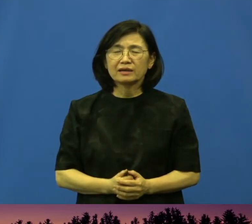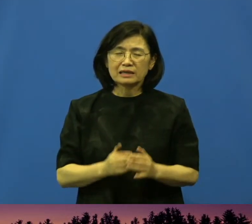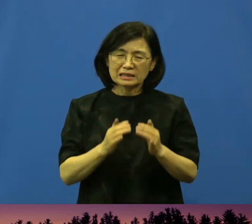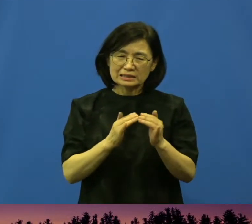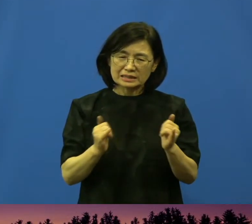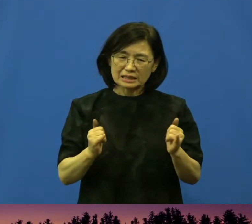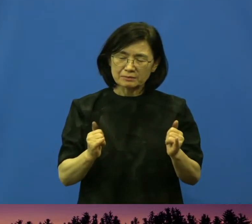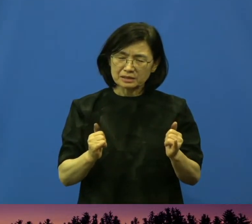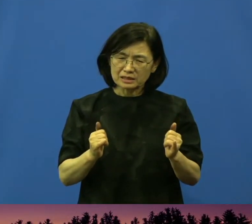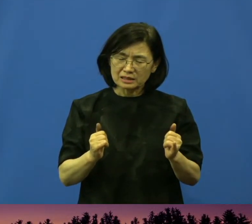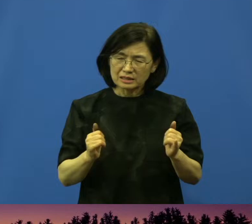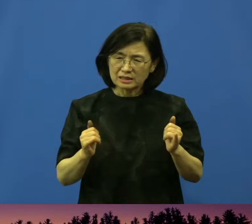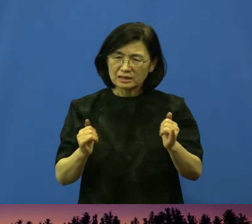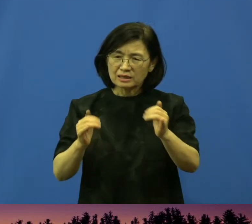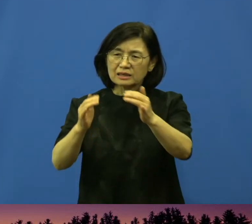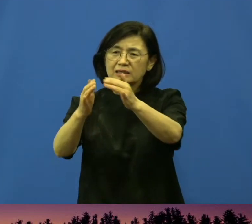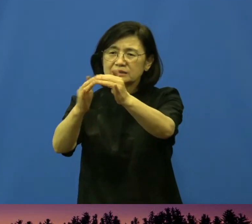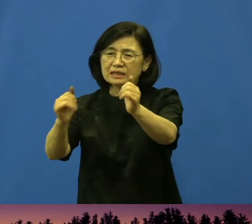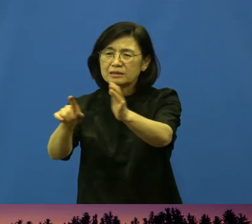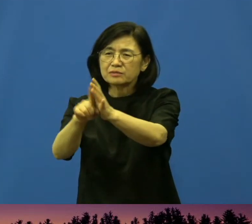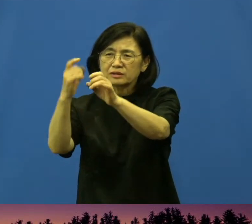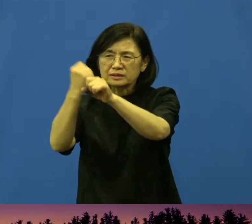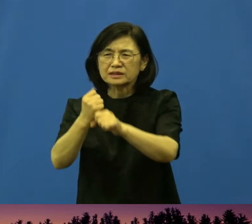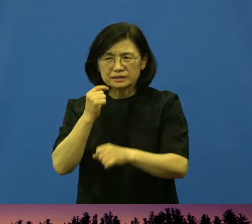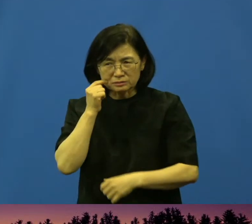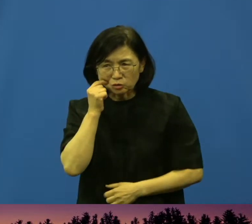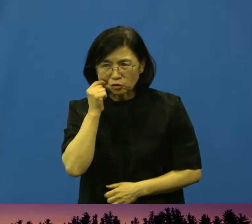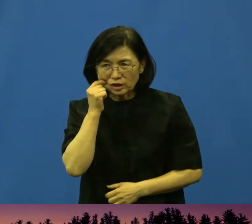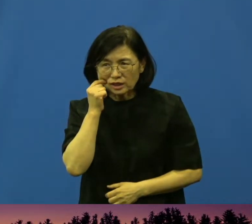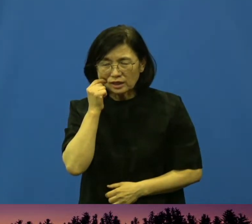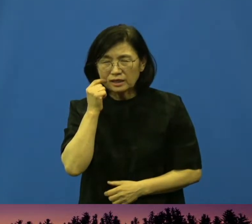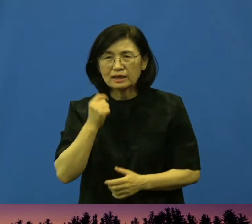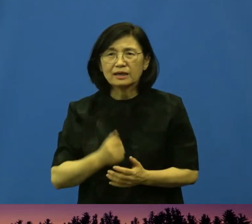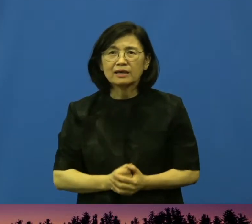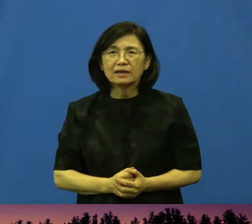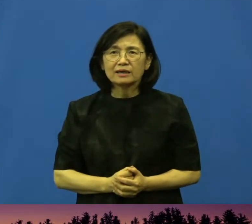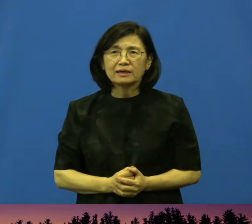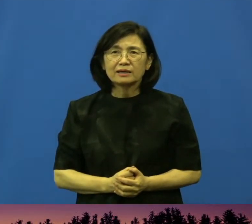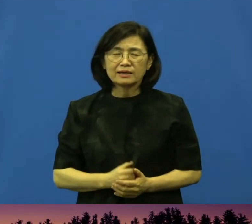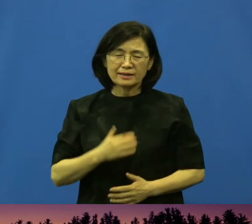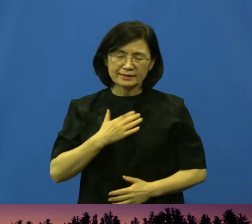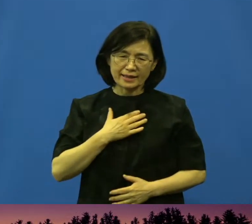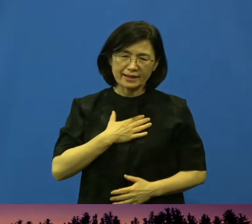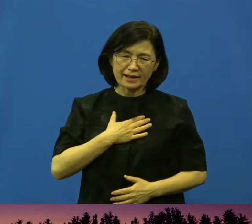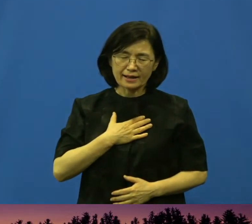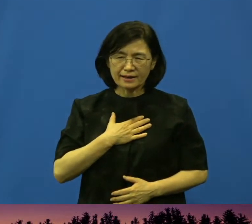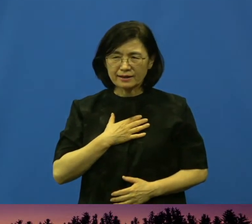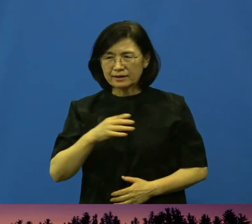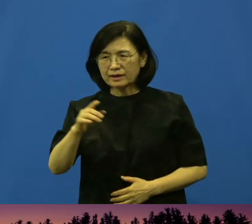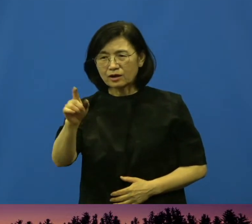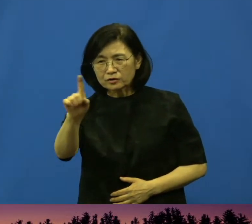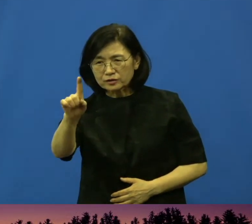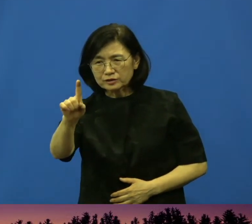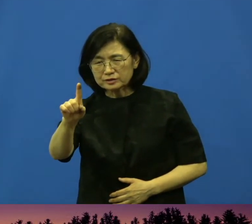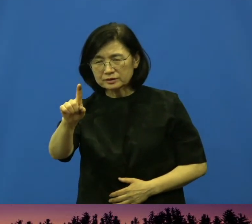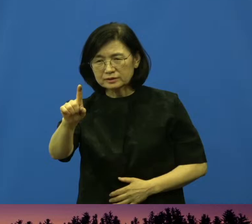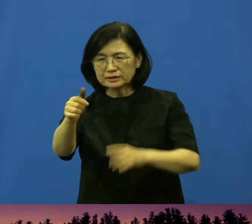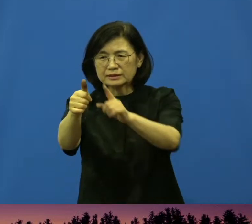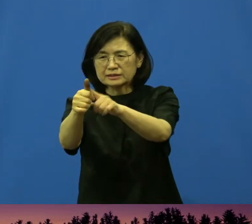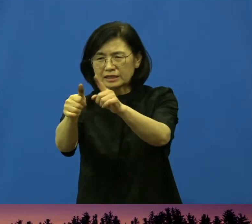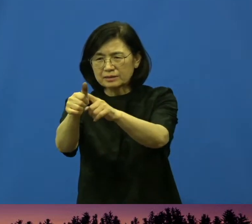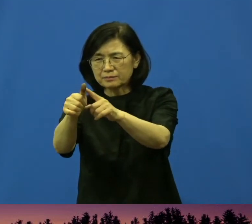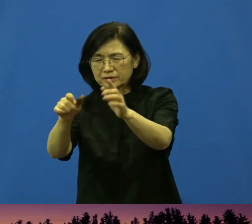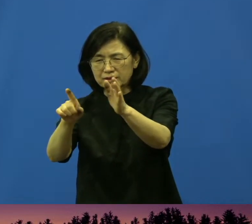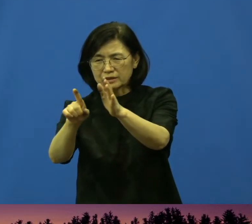답이 나오겠습니까? 답이 안 나오죠. 여러분, 내가 어떤 사람을 의지한다고 생각해 보세요. 힘이 있어서